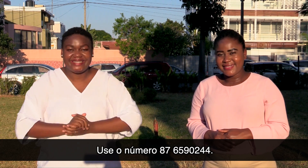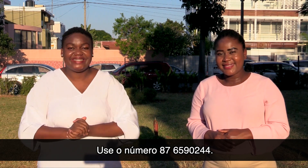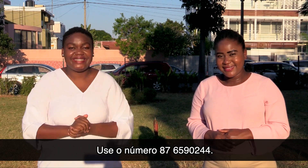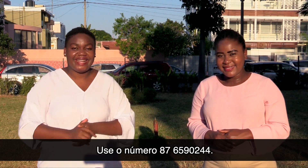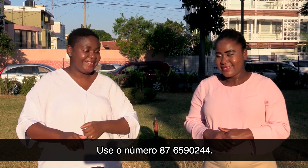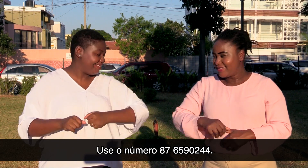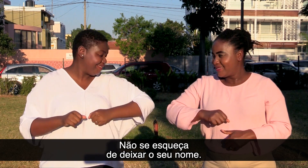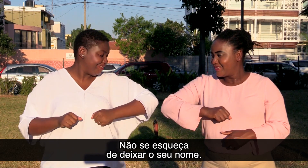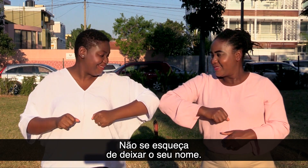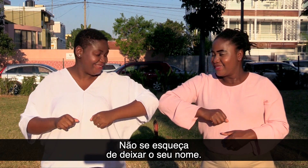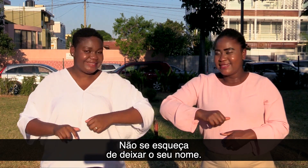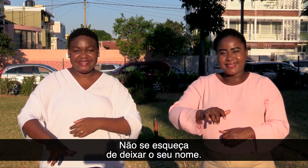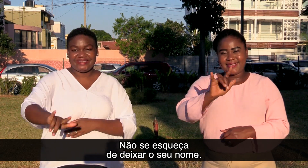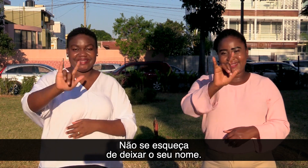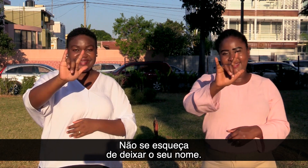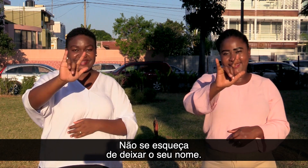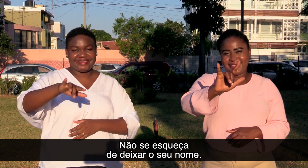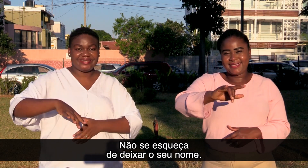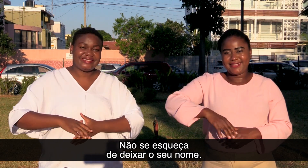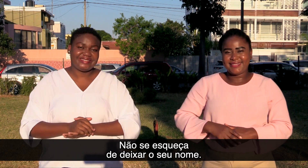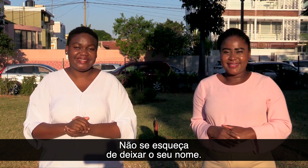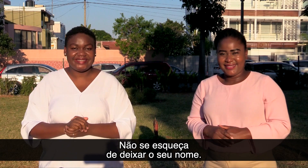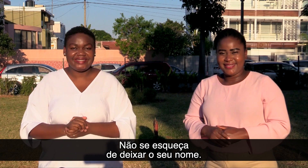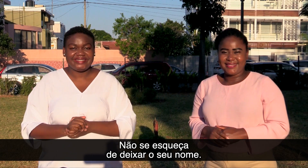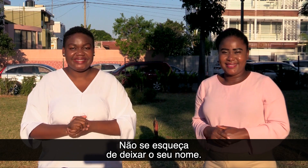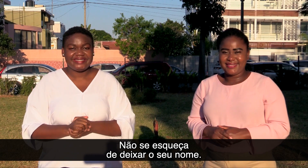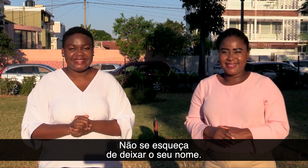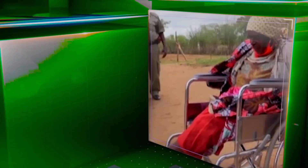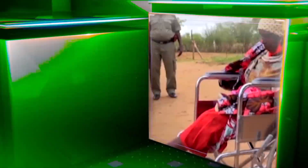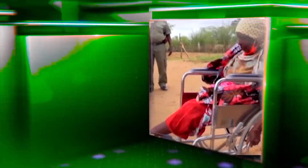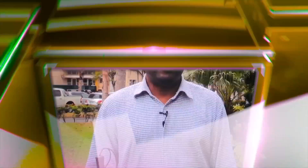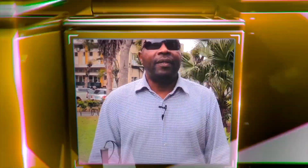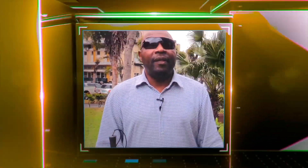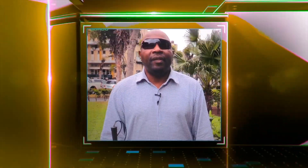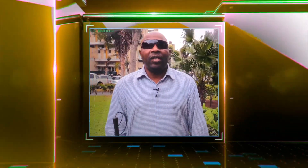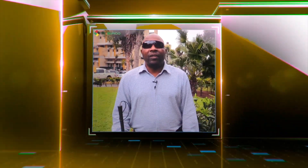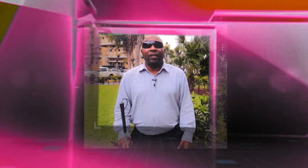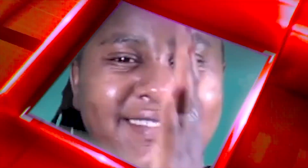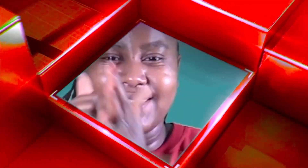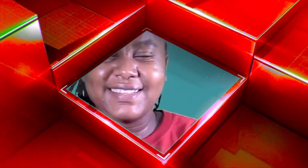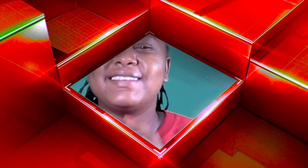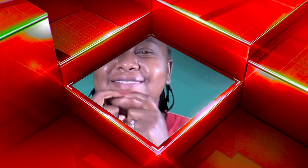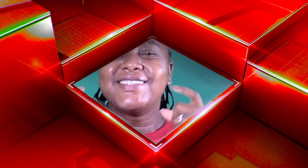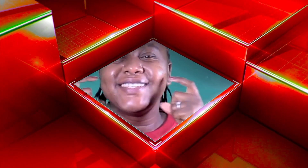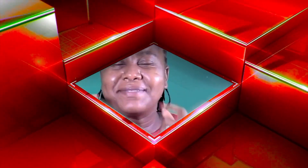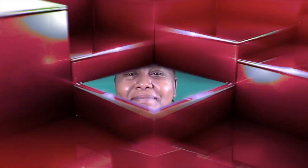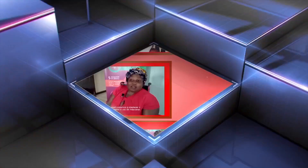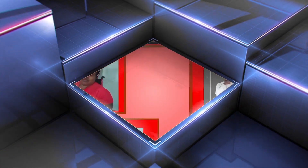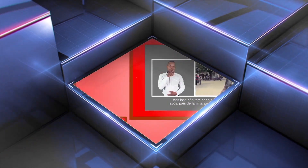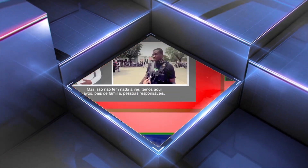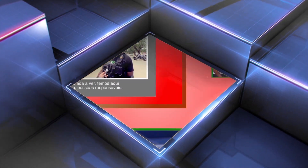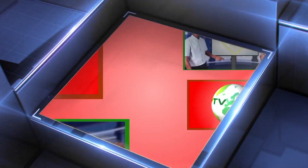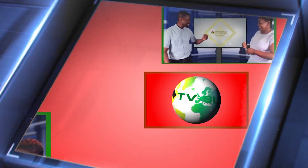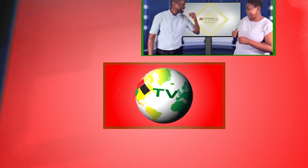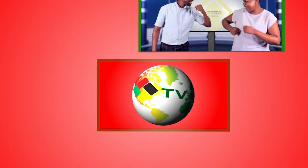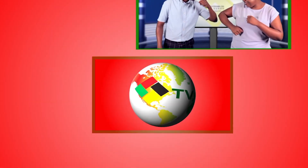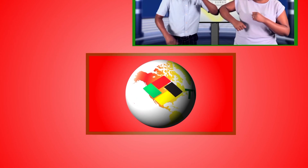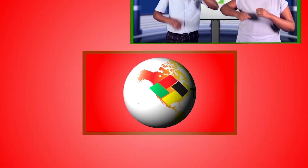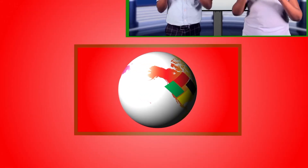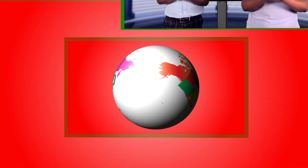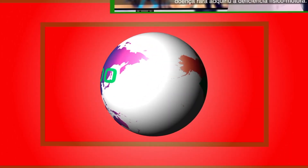opinião. Agora vamos a mais uma aula de língua de sinais moçambicanos. Enriqueça o seu vocabulário